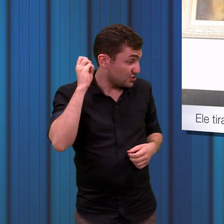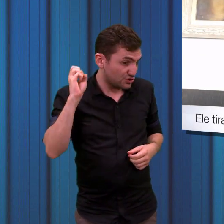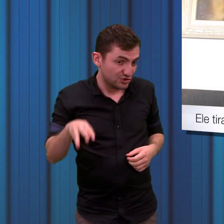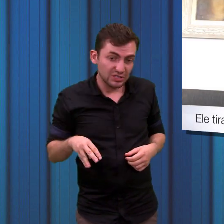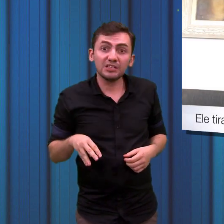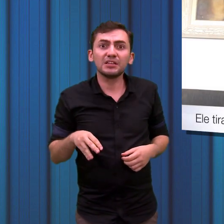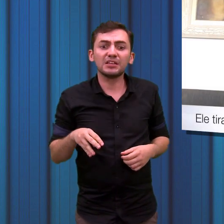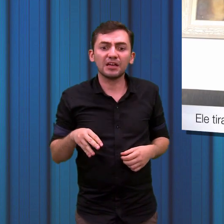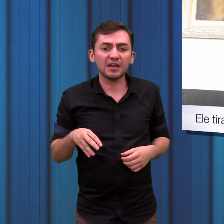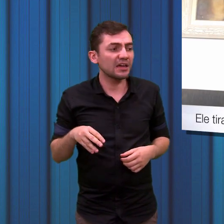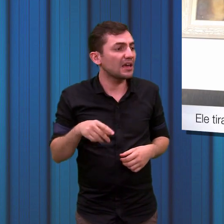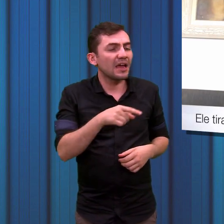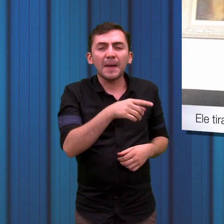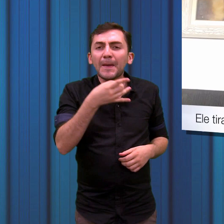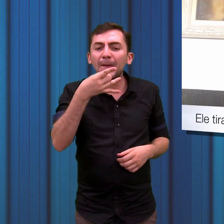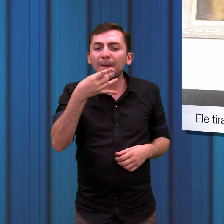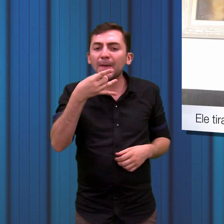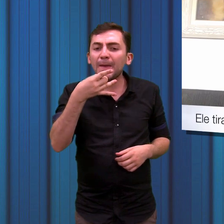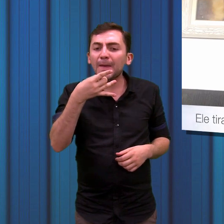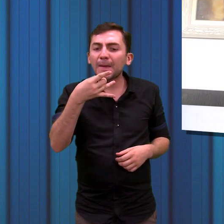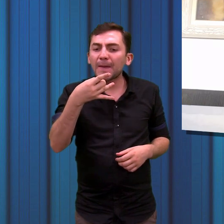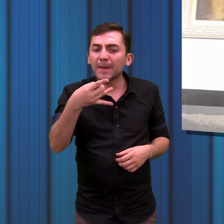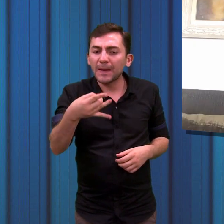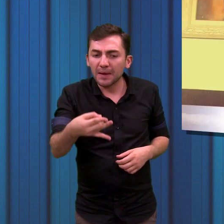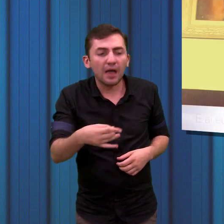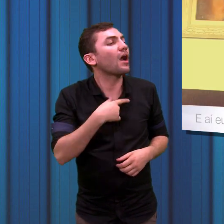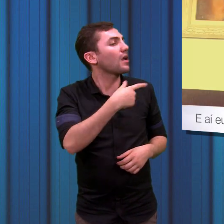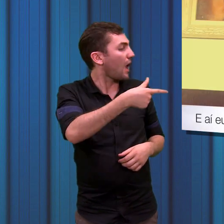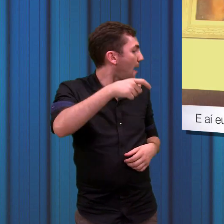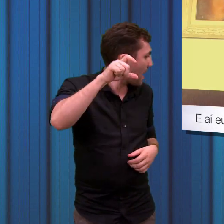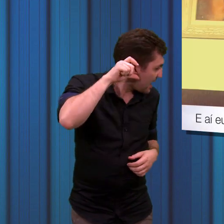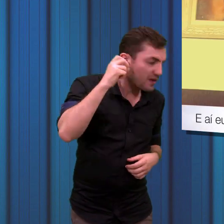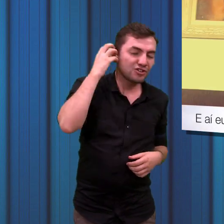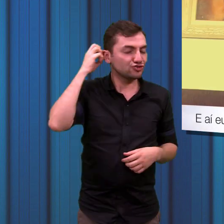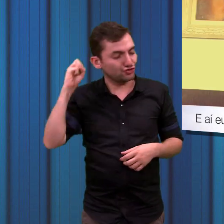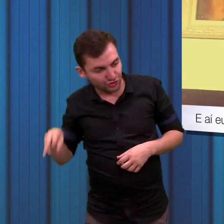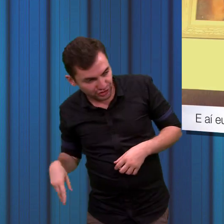tirava o AASE, eu ficava ouvindo ele apitar. E aí eu acabava